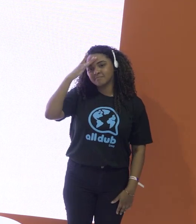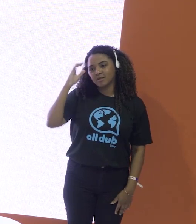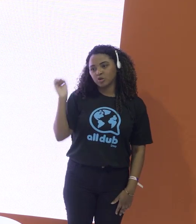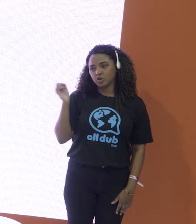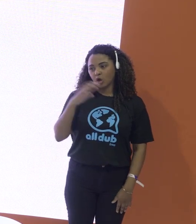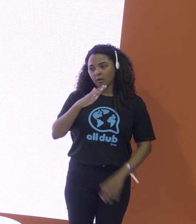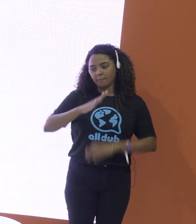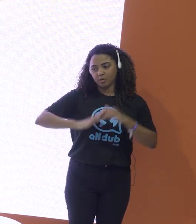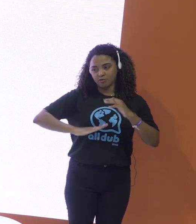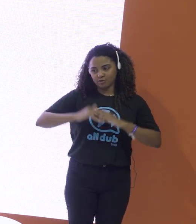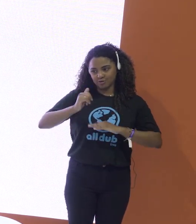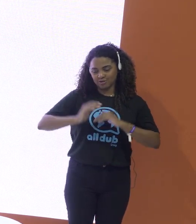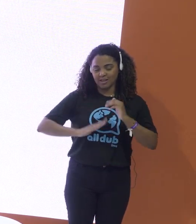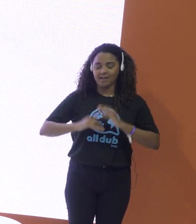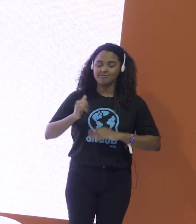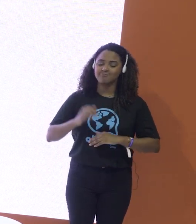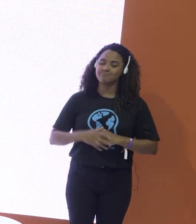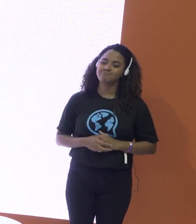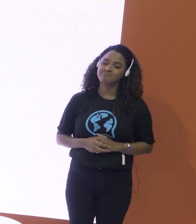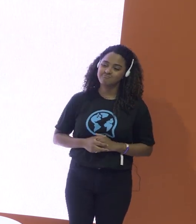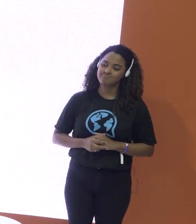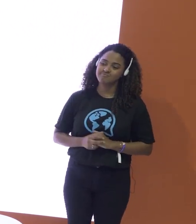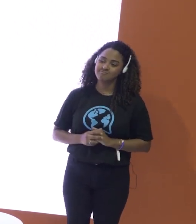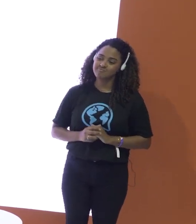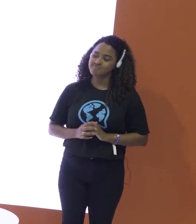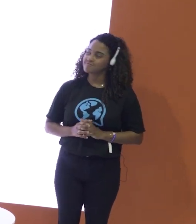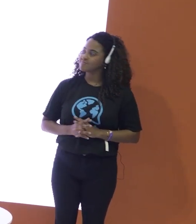que faz uso dessas tecnologias exponenciais.